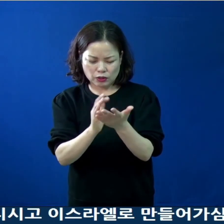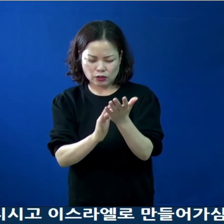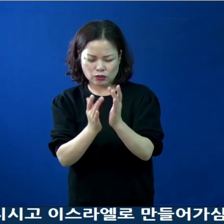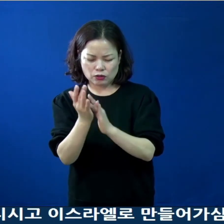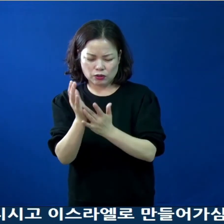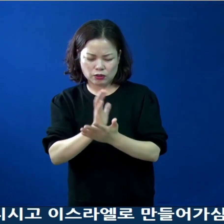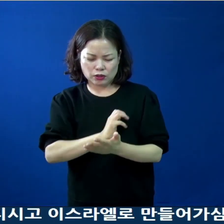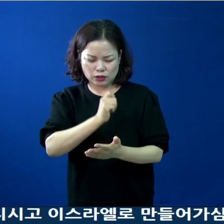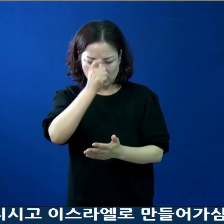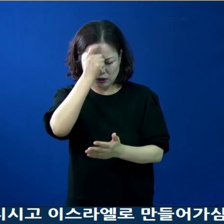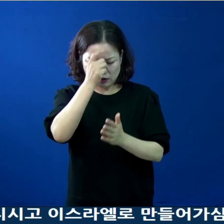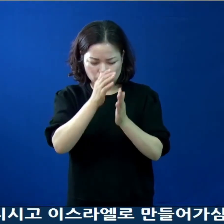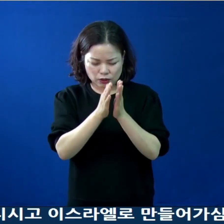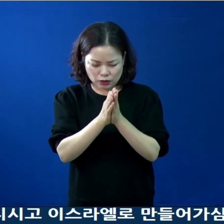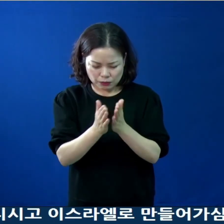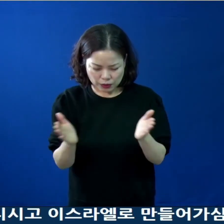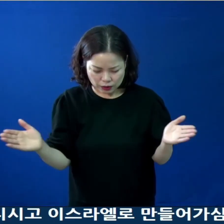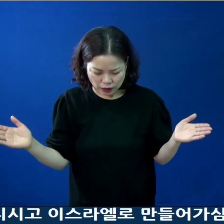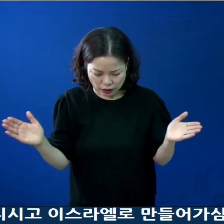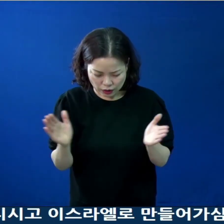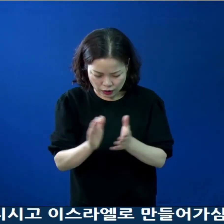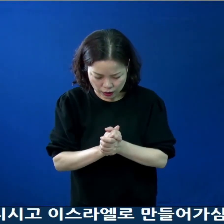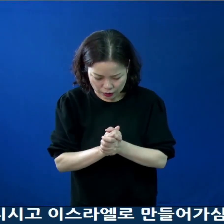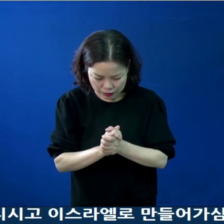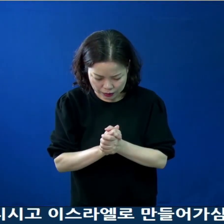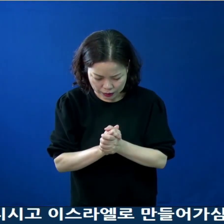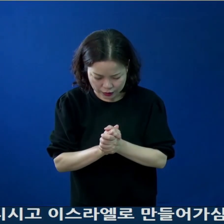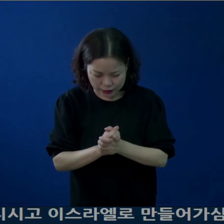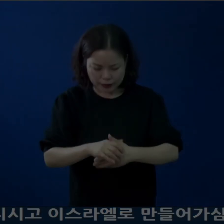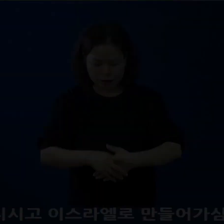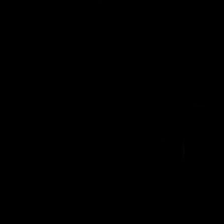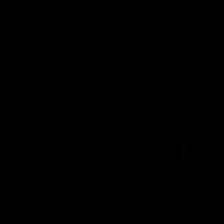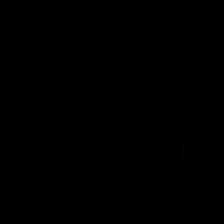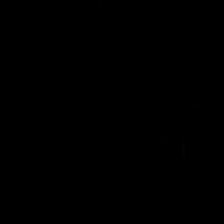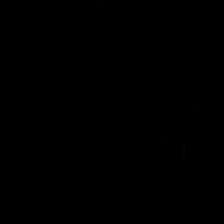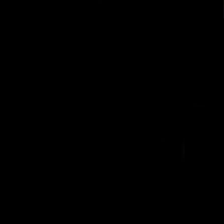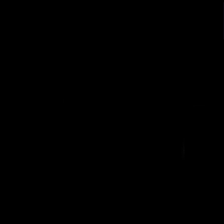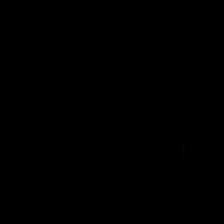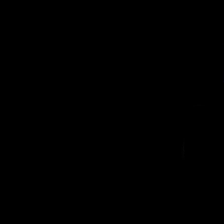예수님 귀하신 이름으로 믿고 기도하옵나이다. 아멘.